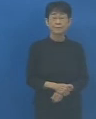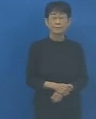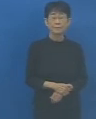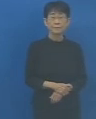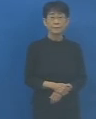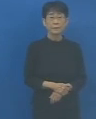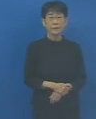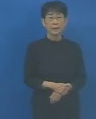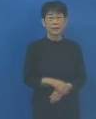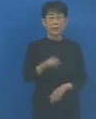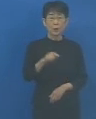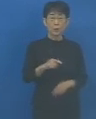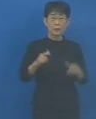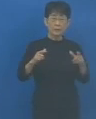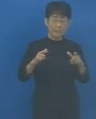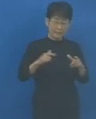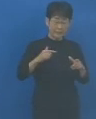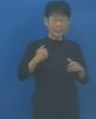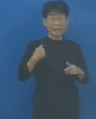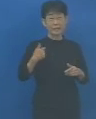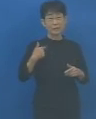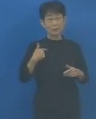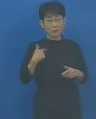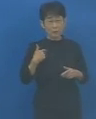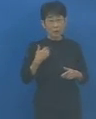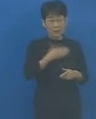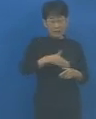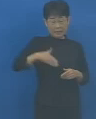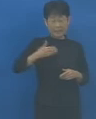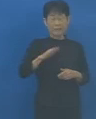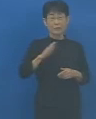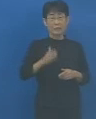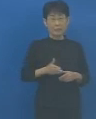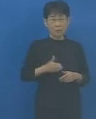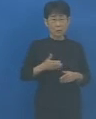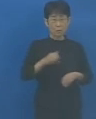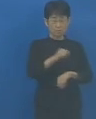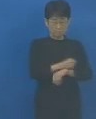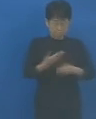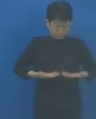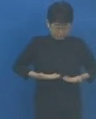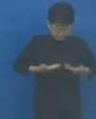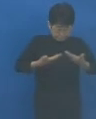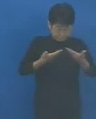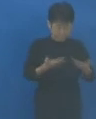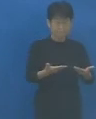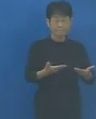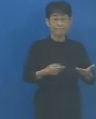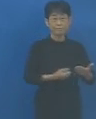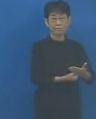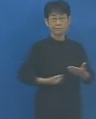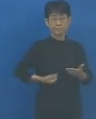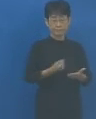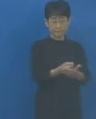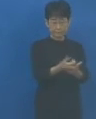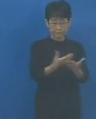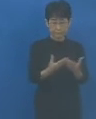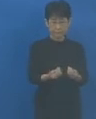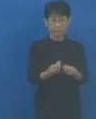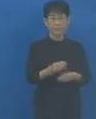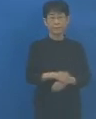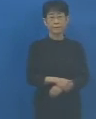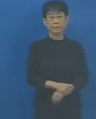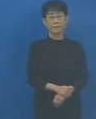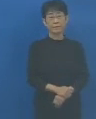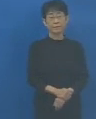この小さな体ではありますが一心を捧げて参る覚悟を決めさせていただいたところであ